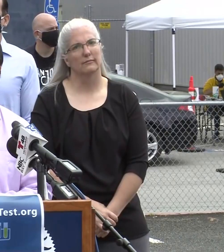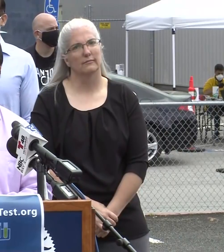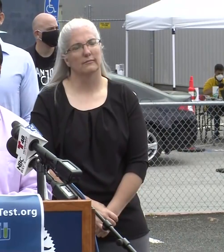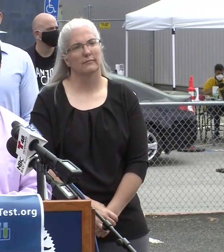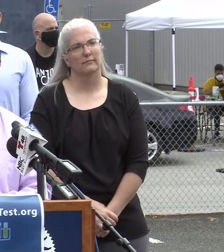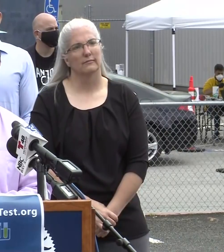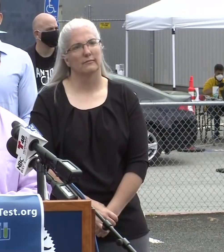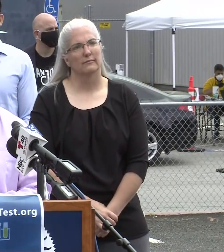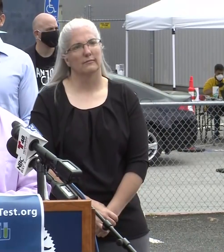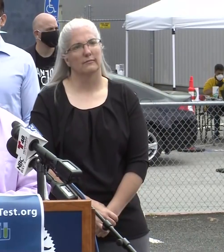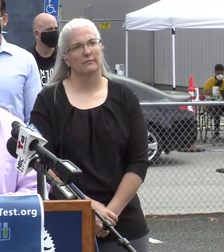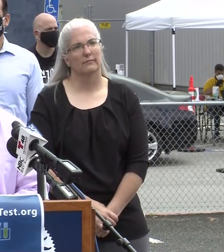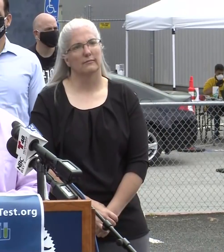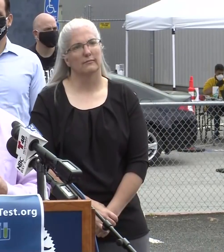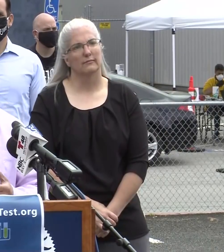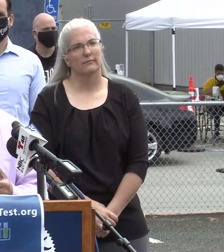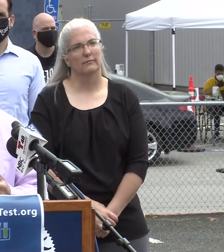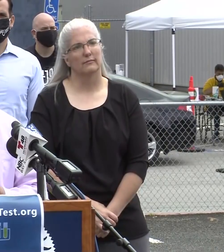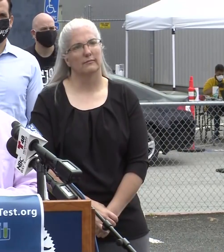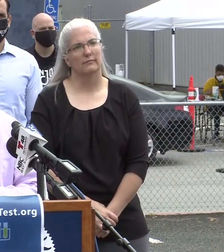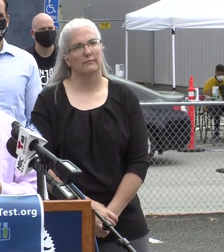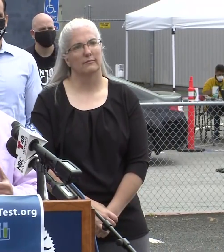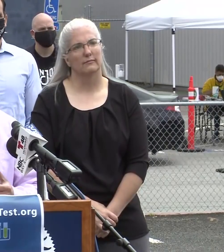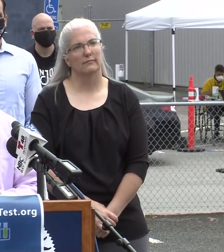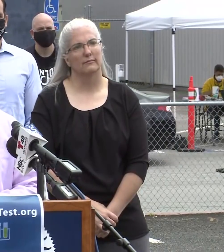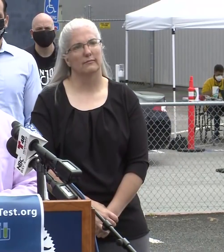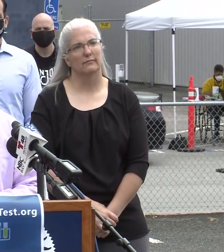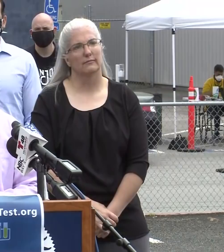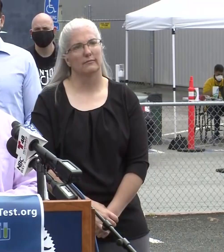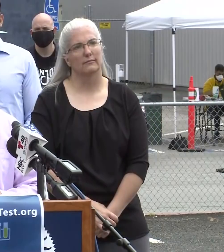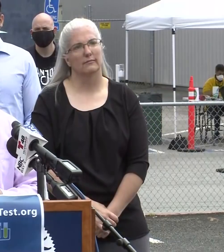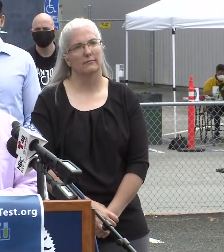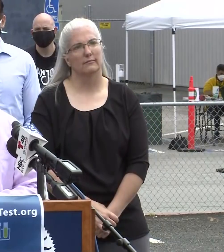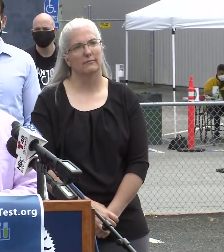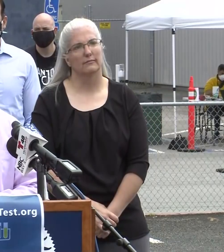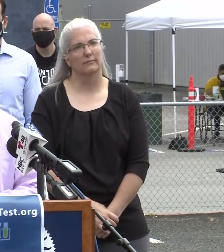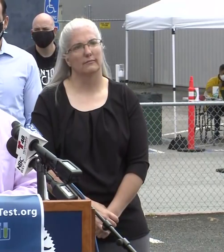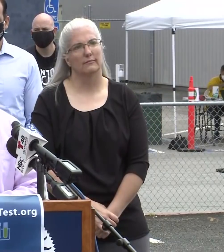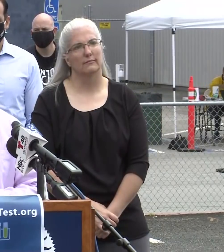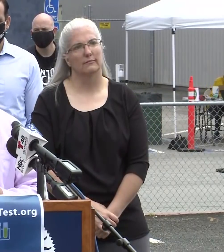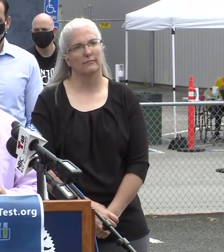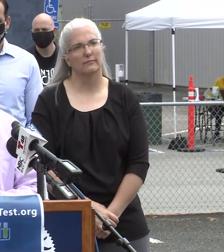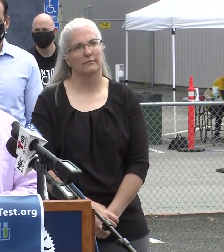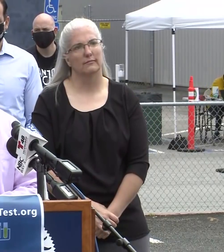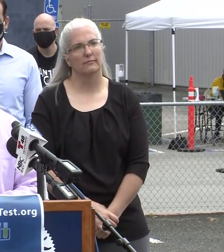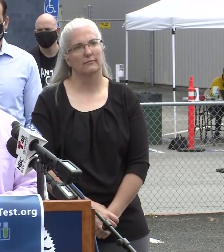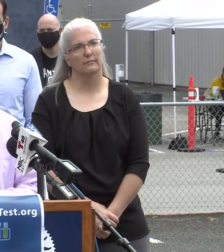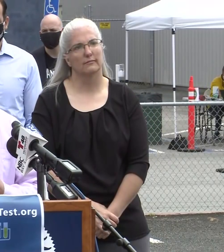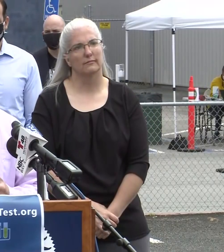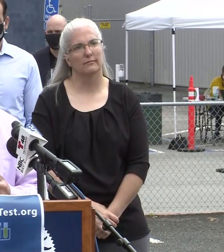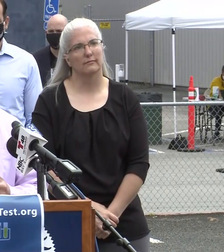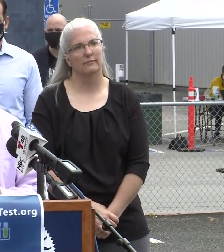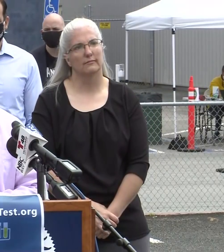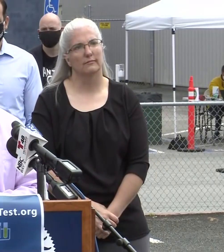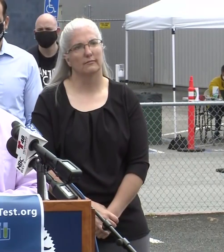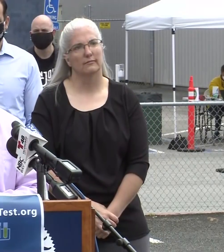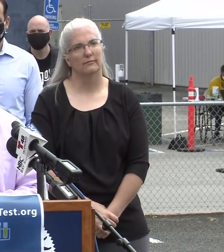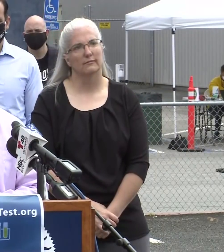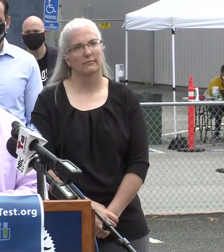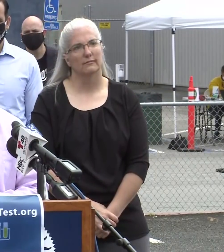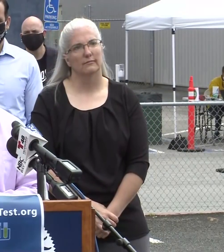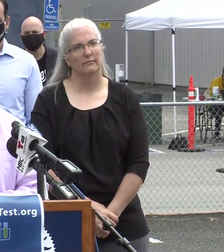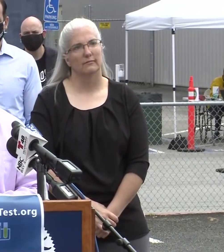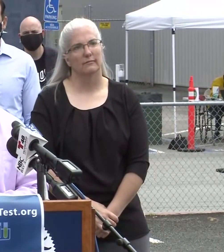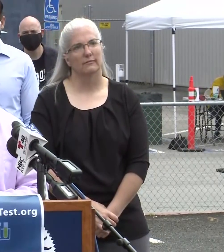Việt Nam chúng ta. Santa Clara County Fairgrounds thì mọi người chúng ta đều quen thuộc. Cái nơi Powell Stadium này là cái sân vận động này, nó cũng không quá xa cái